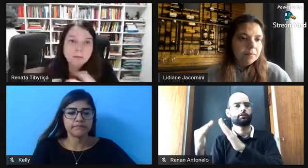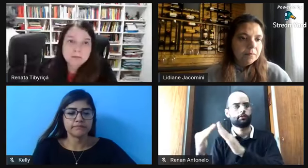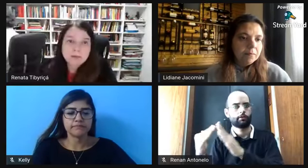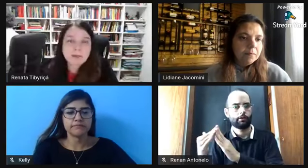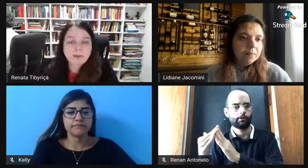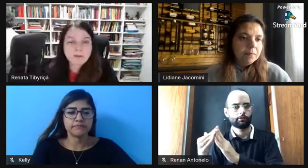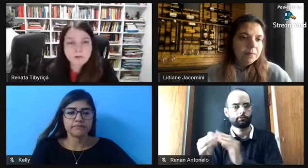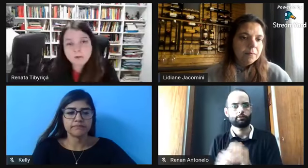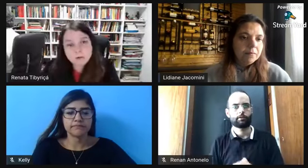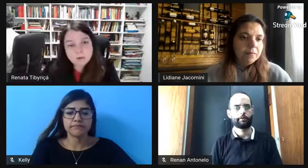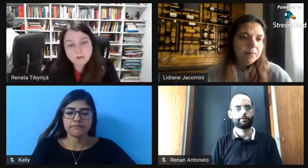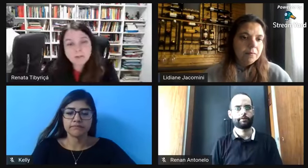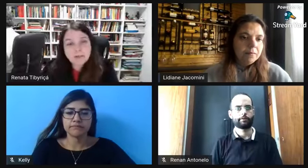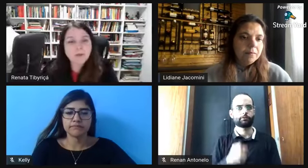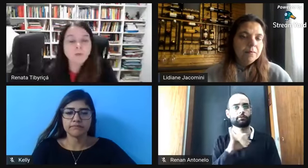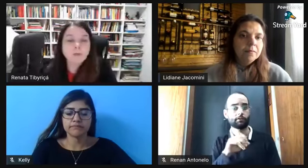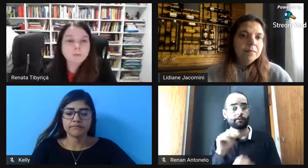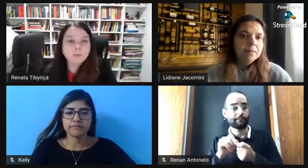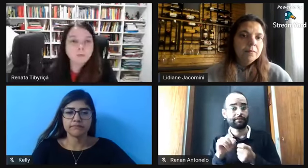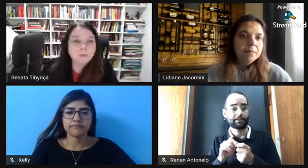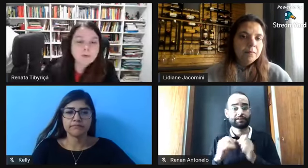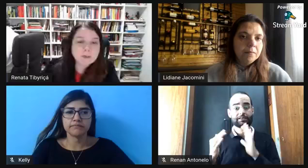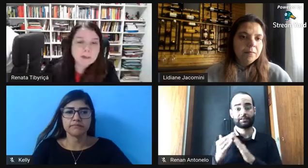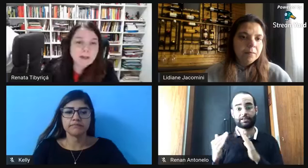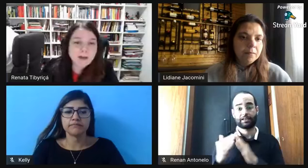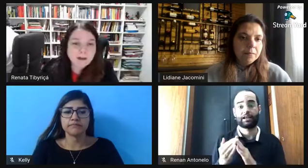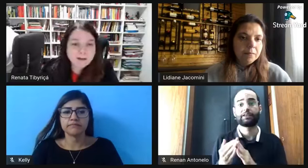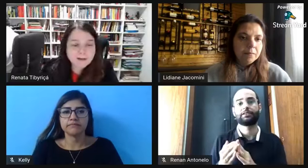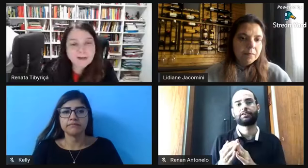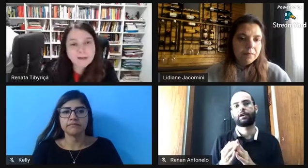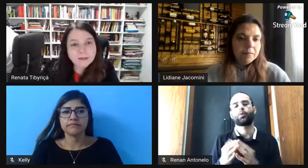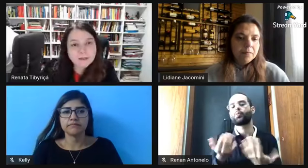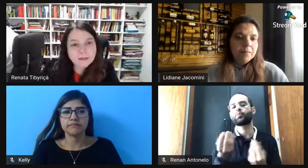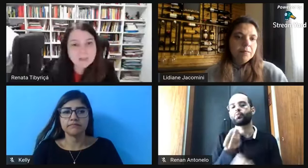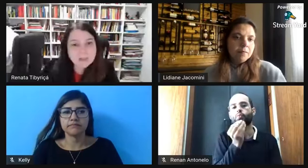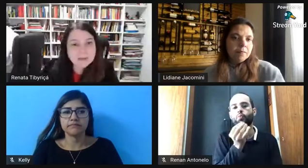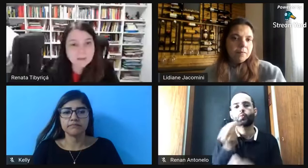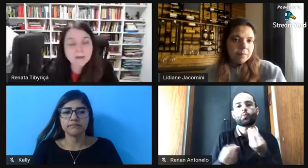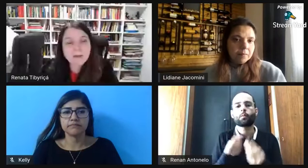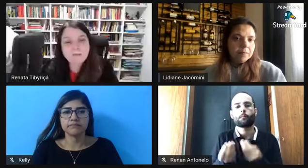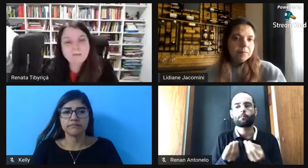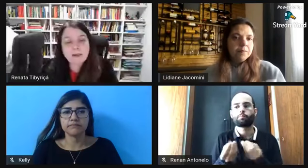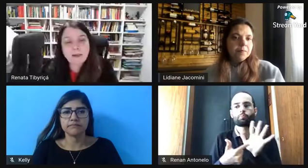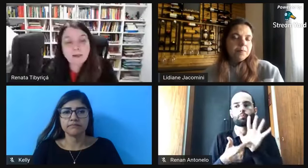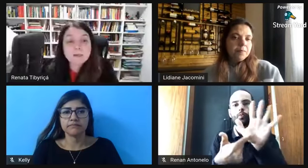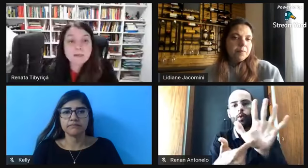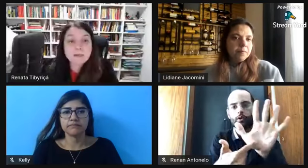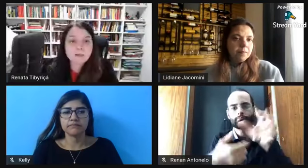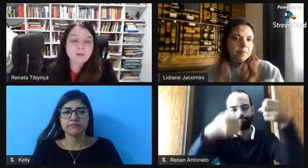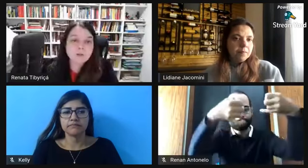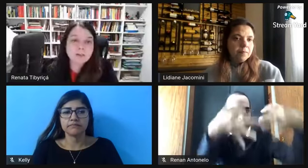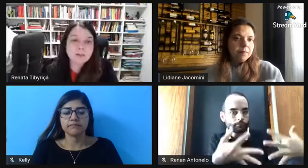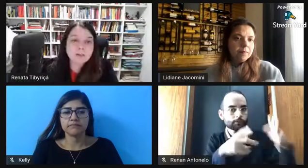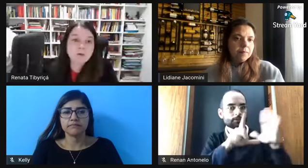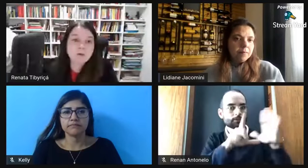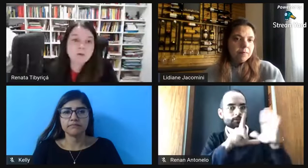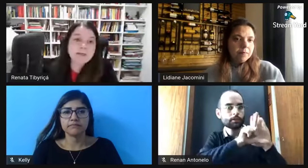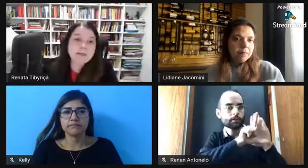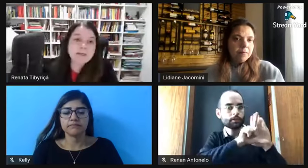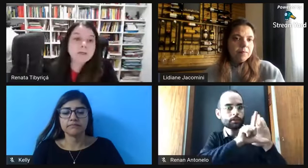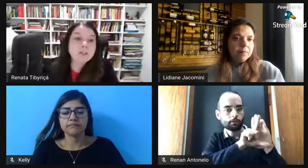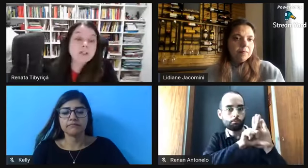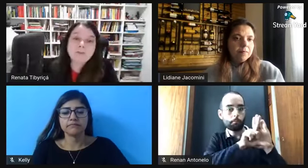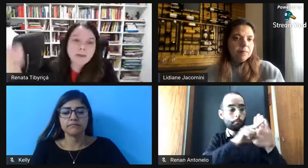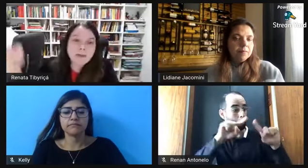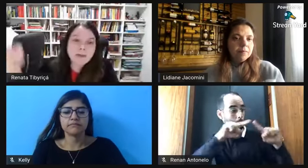mostrar, é que a gente não tem aqui como mostrar a legislação, né? Mas a Lei Brasileira de Inclusão, ela